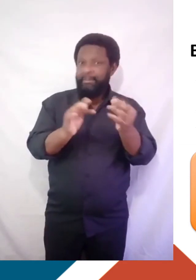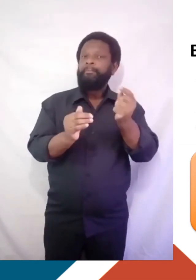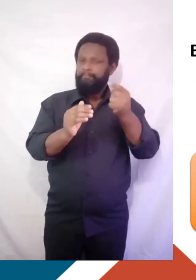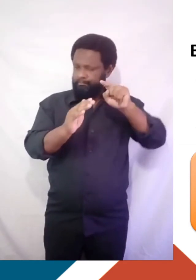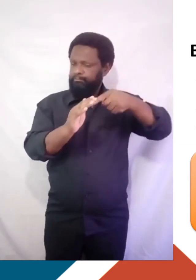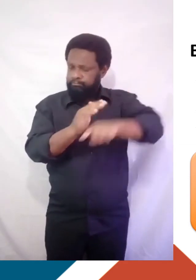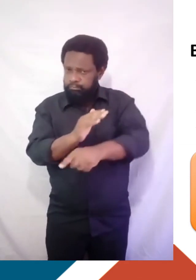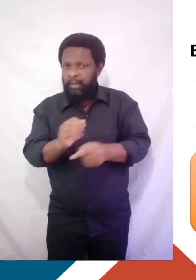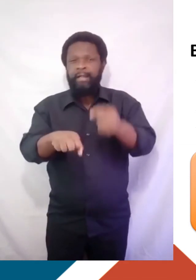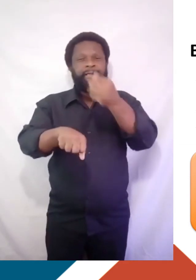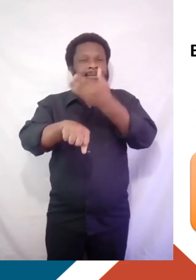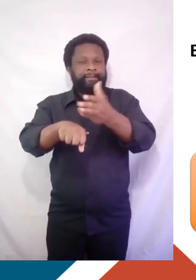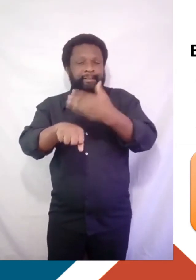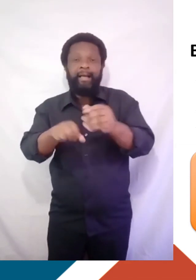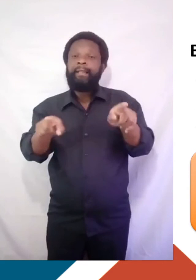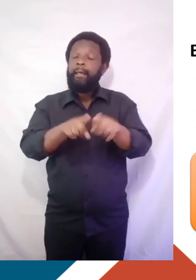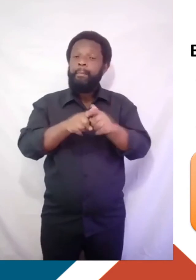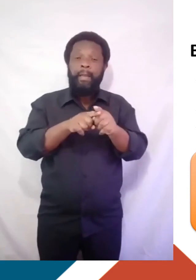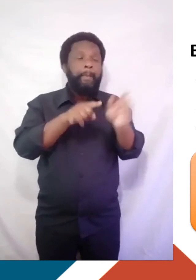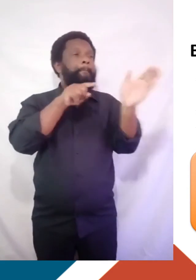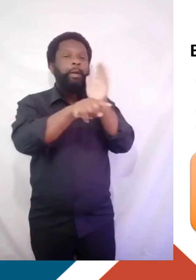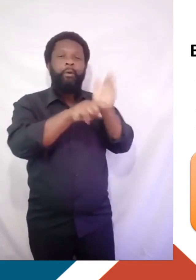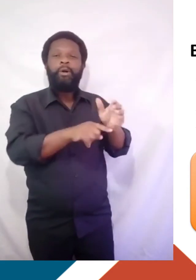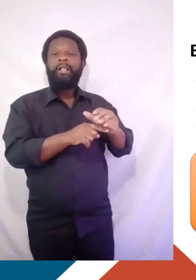estudos, faça os exercícios e consulte o